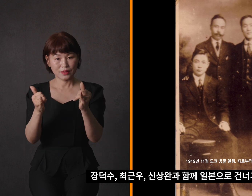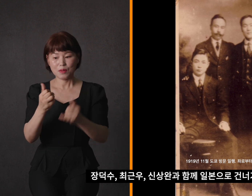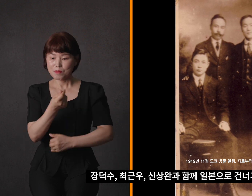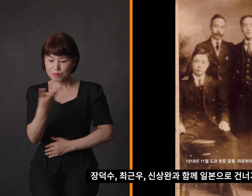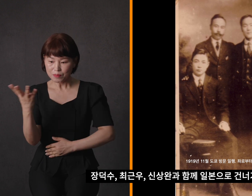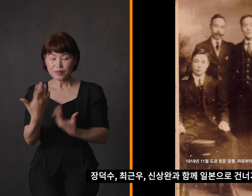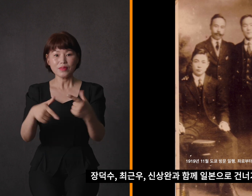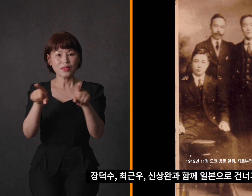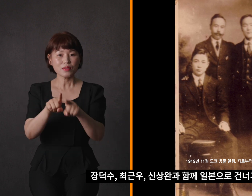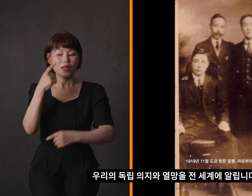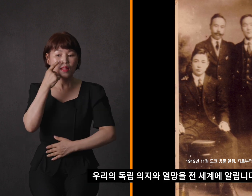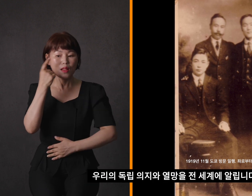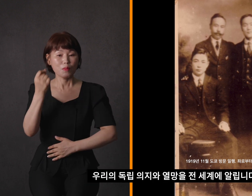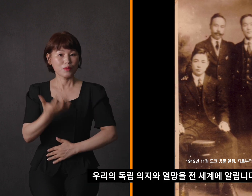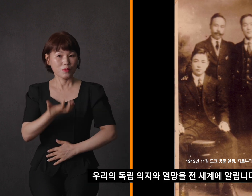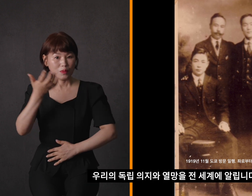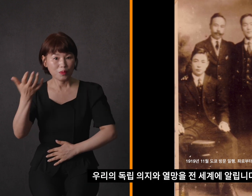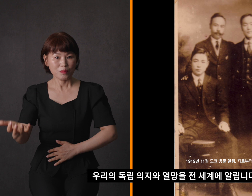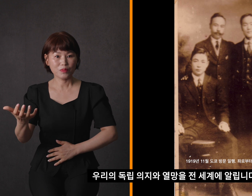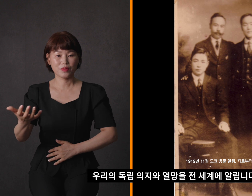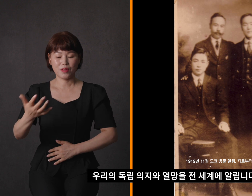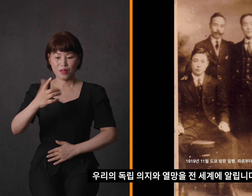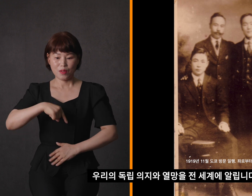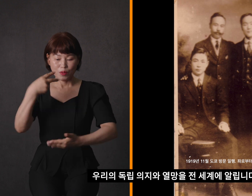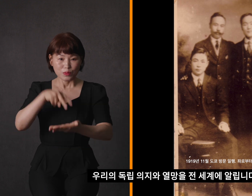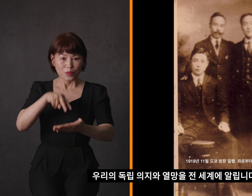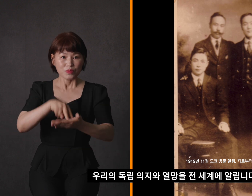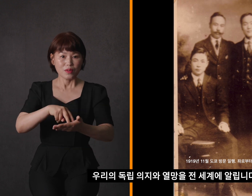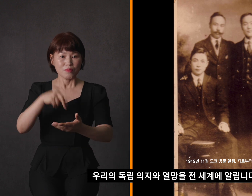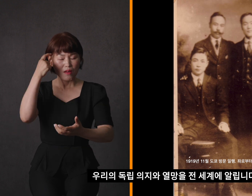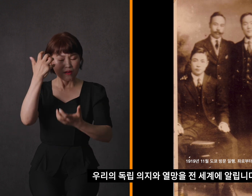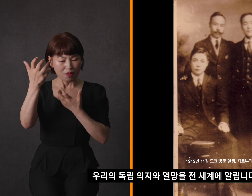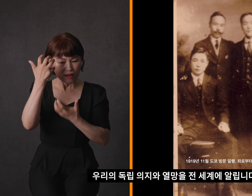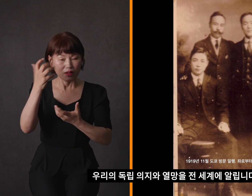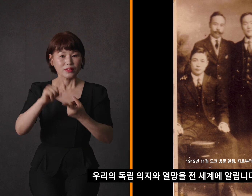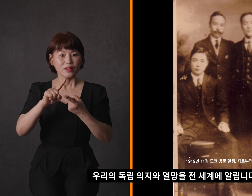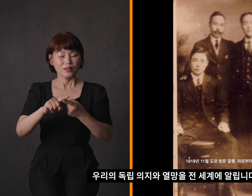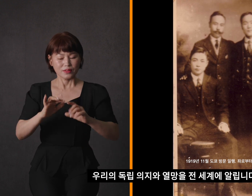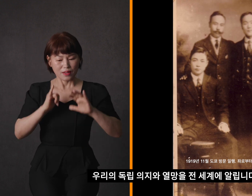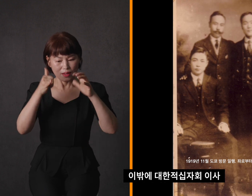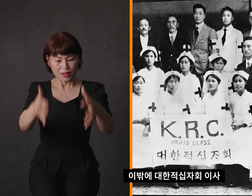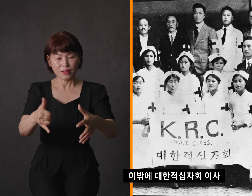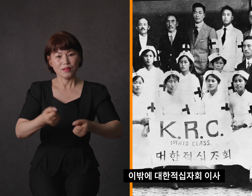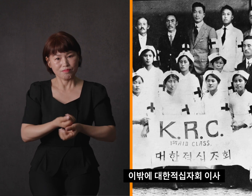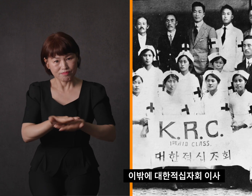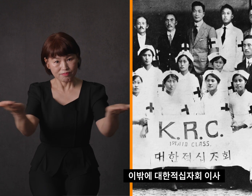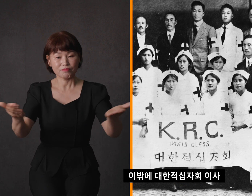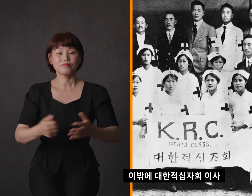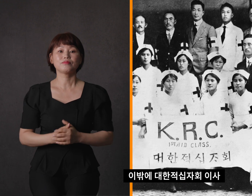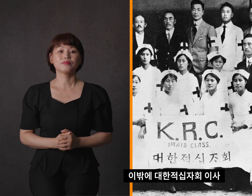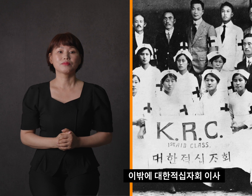신상환과 함께 일본으로 건너가 우리의 독립의지와 열망을 전 세계에 알립니다. 이